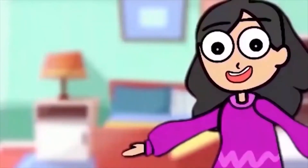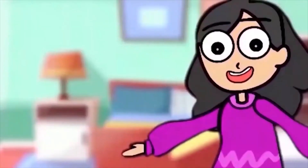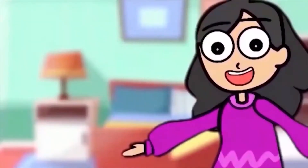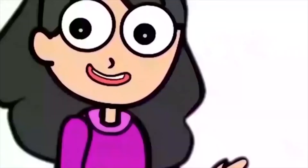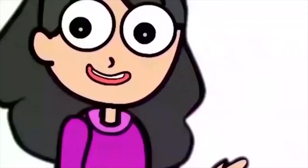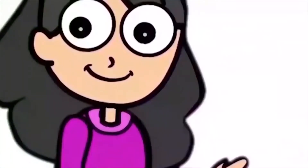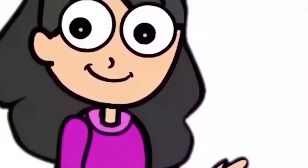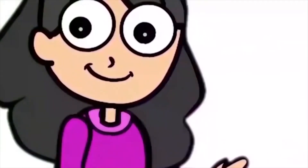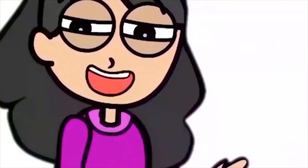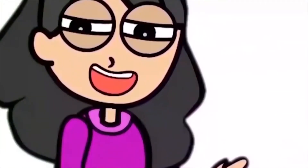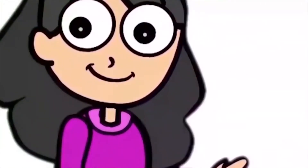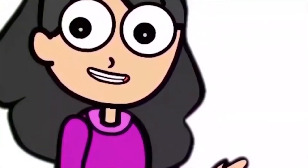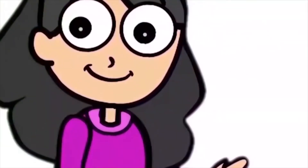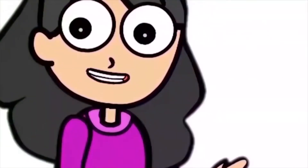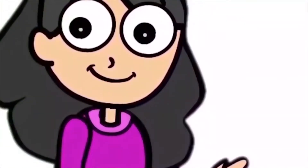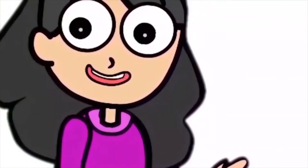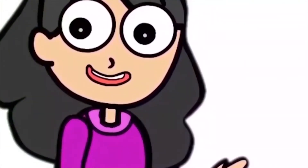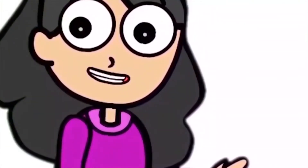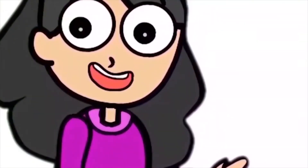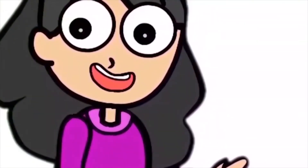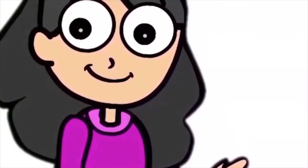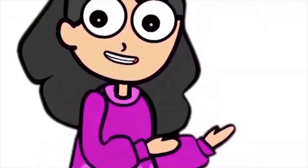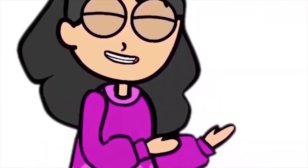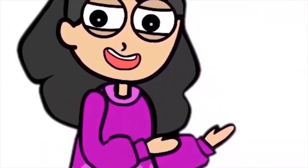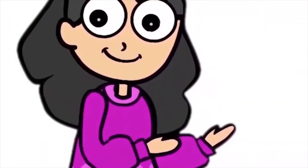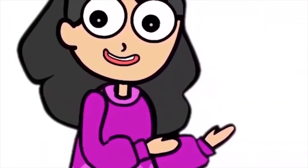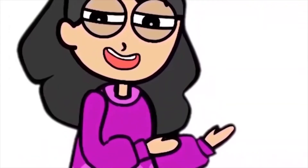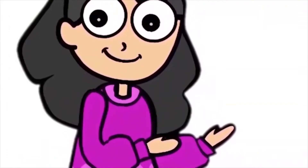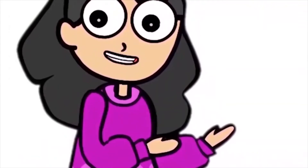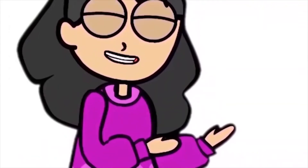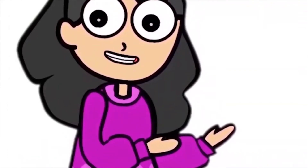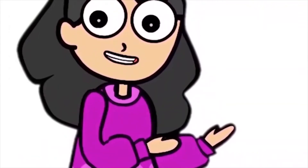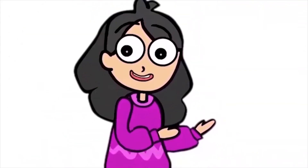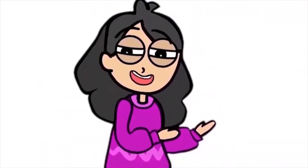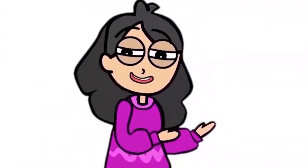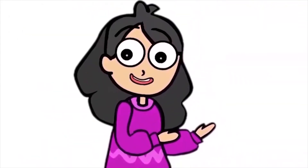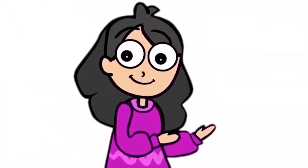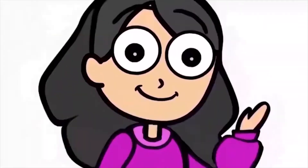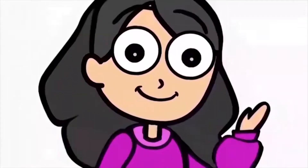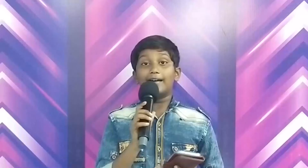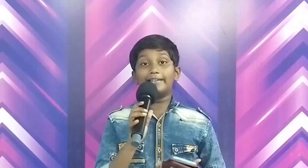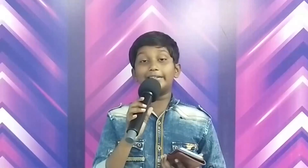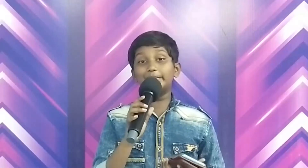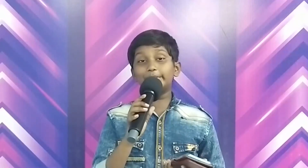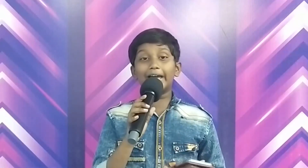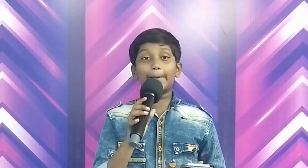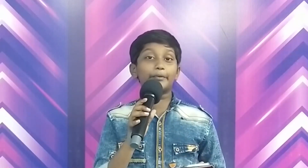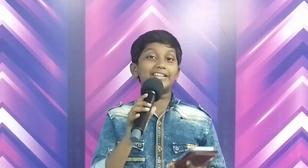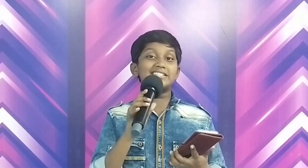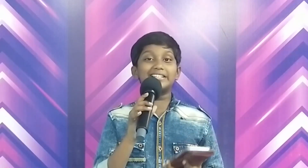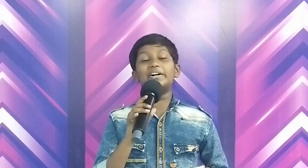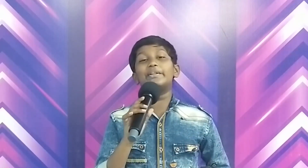आ तो वाओ, असी बहुत कुछ सीखिया, हुण ए समें आ घोषणा दा।